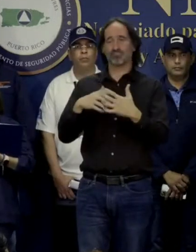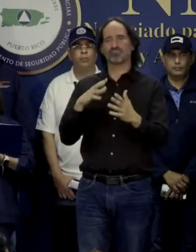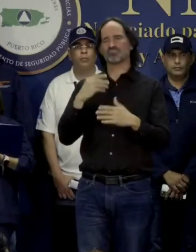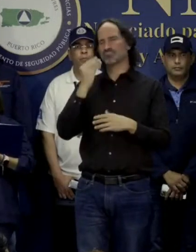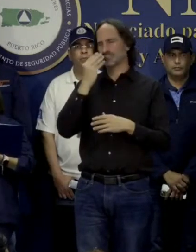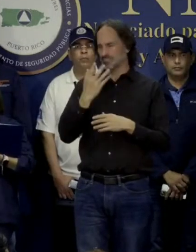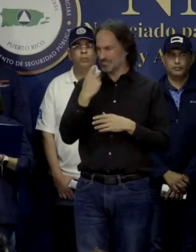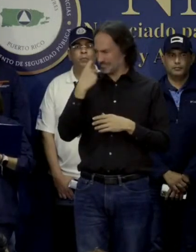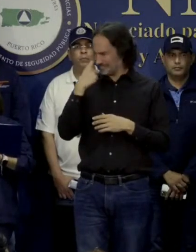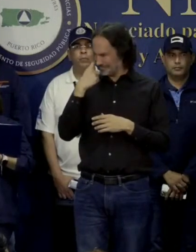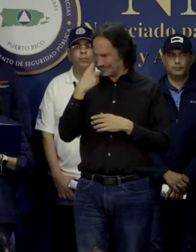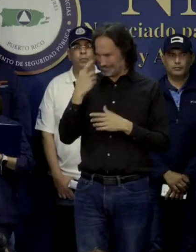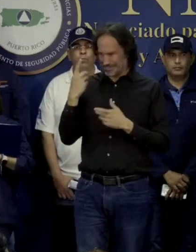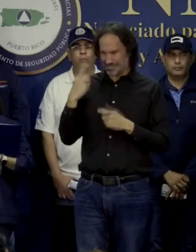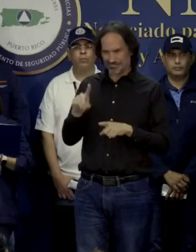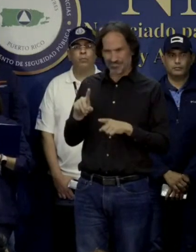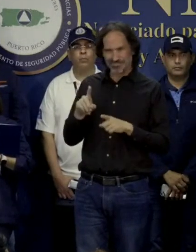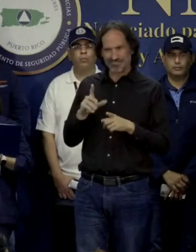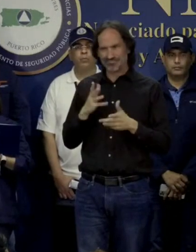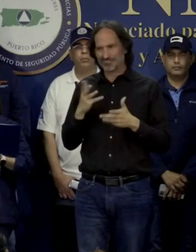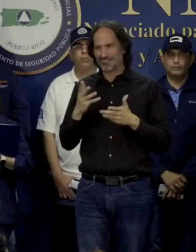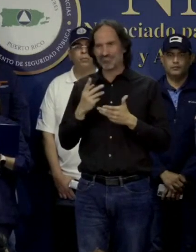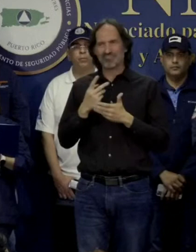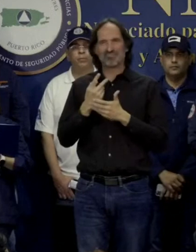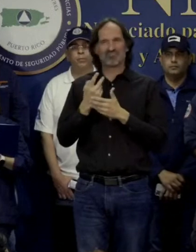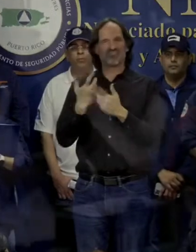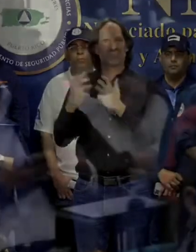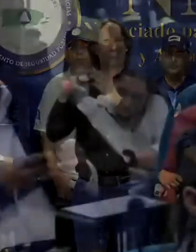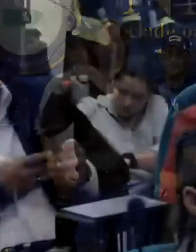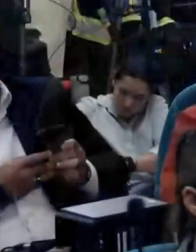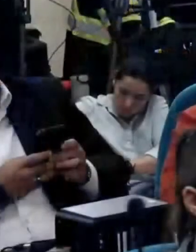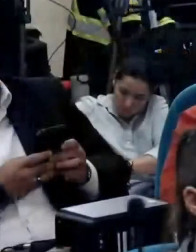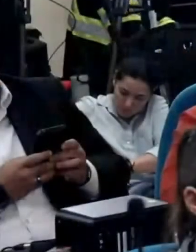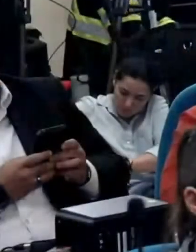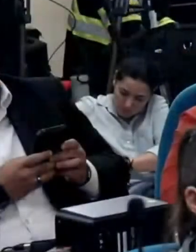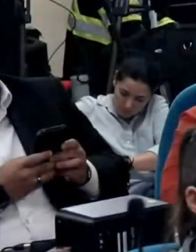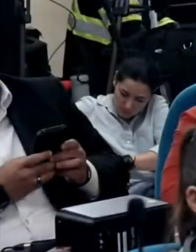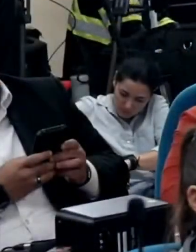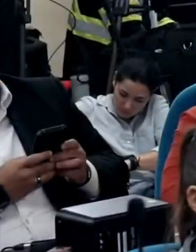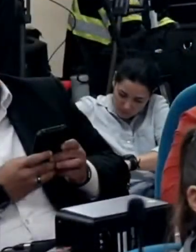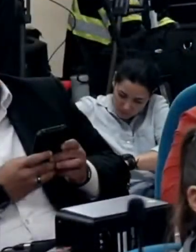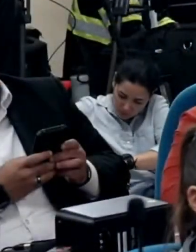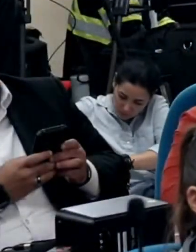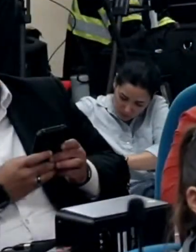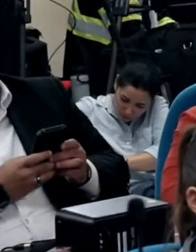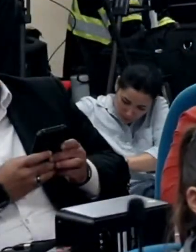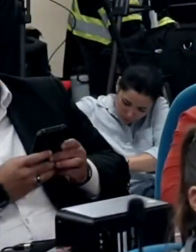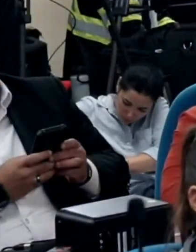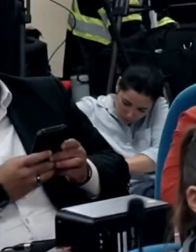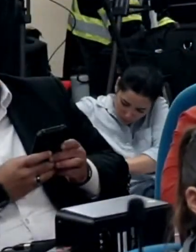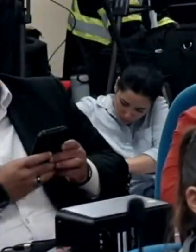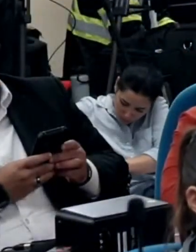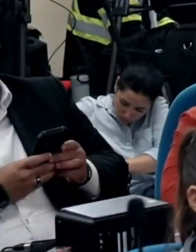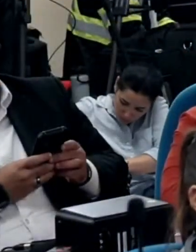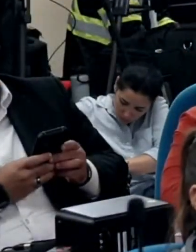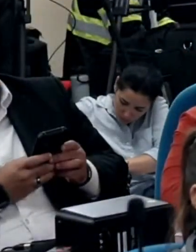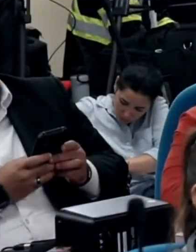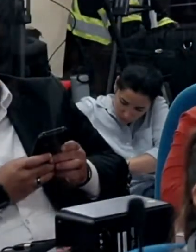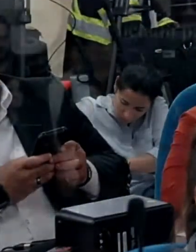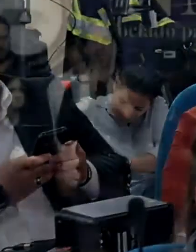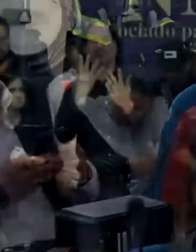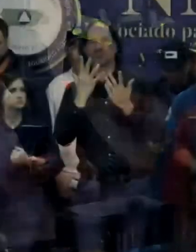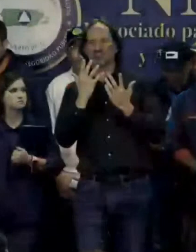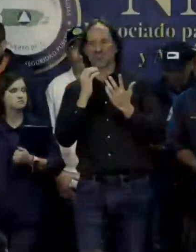pues tuvimos una falla, y ellos nos están ayudando para establecer esa prioridad. ¿Se tiene estimado de cuándo tendría generador tanto La Plata como superacueducto para que